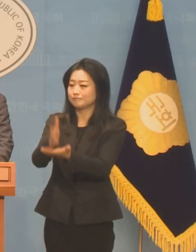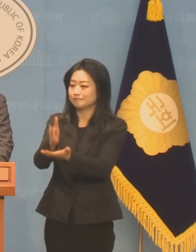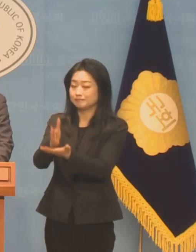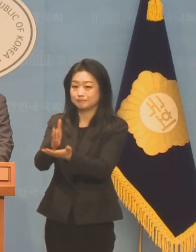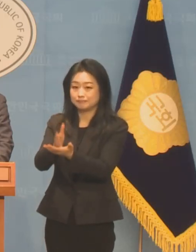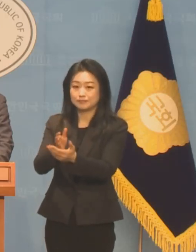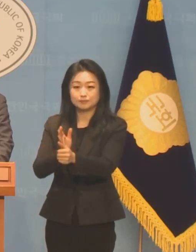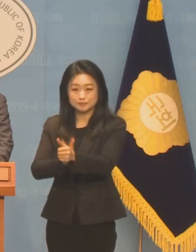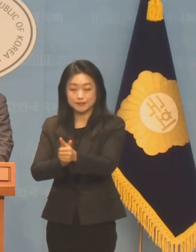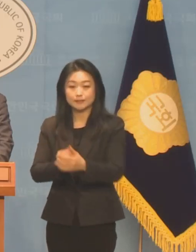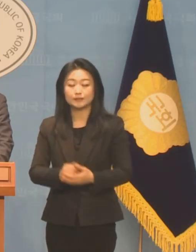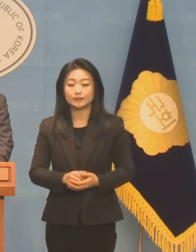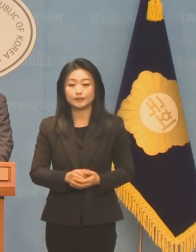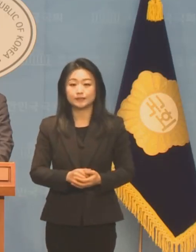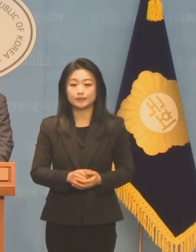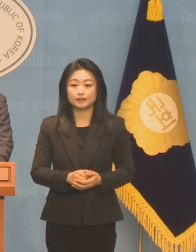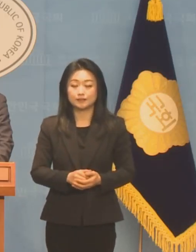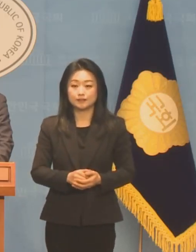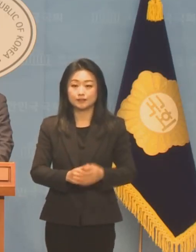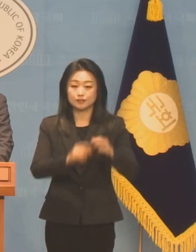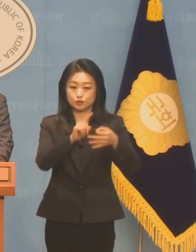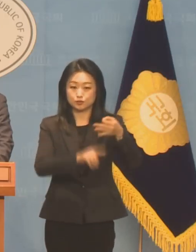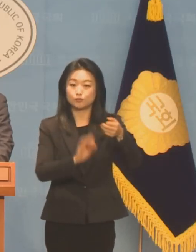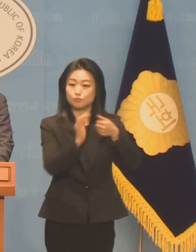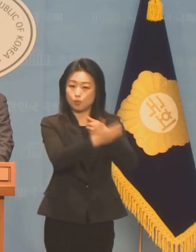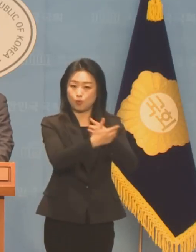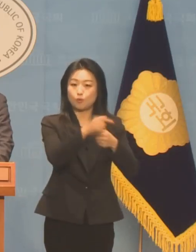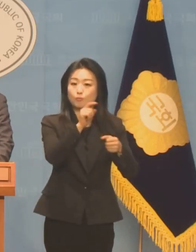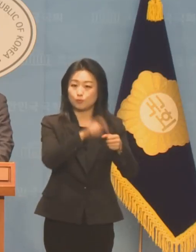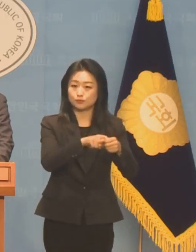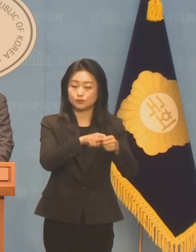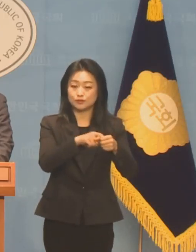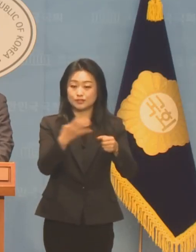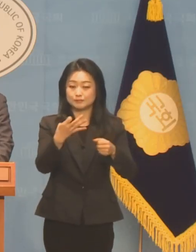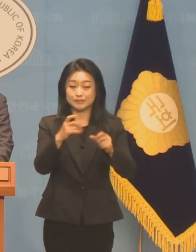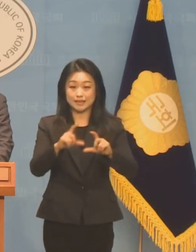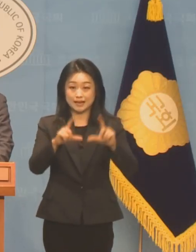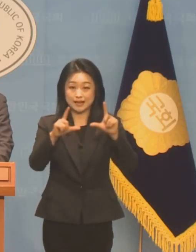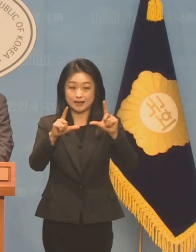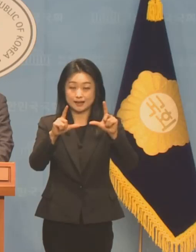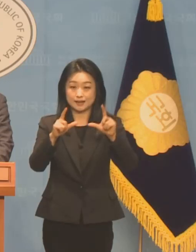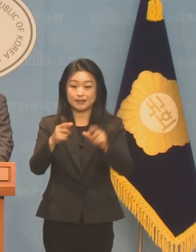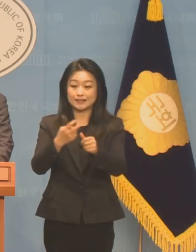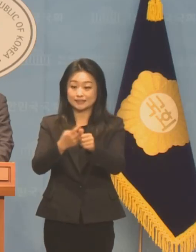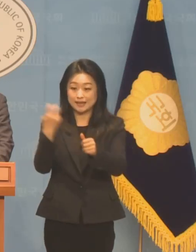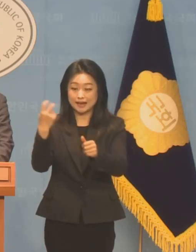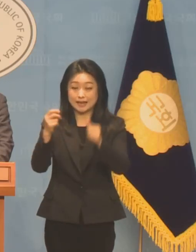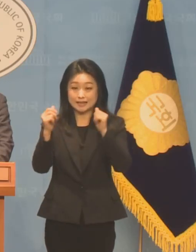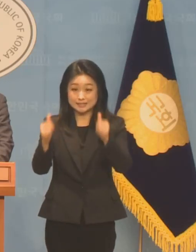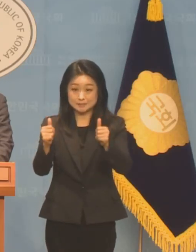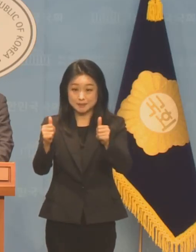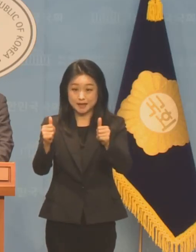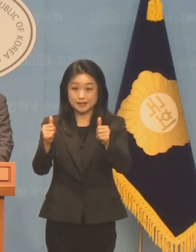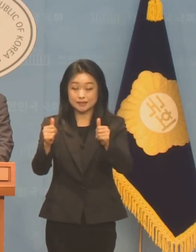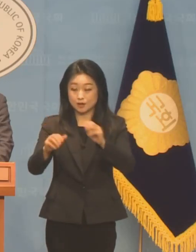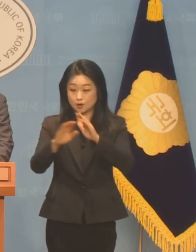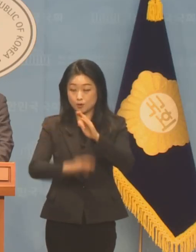요청했습니다. 신변 안전을 핑계로 오는 14일 탄핵 심판 첫 정식